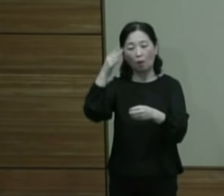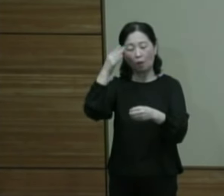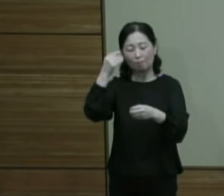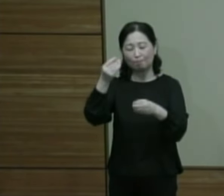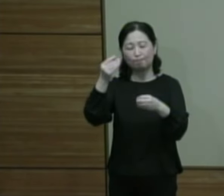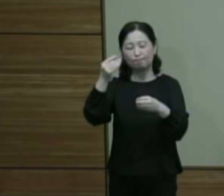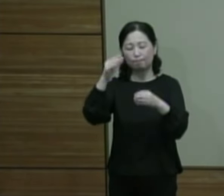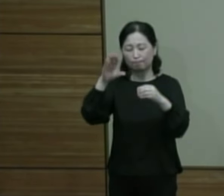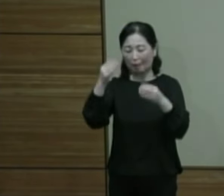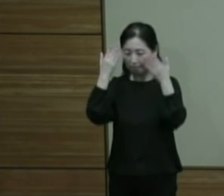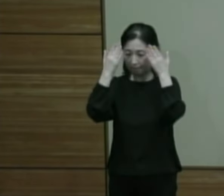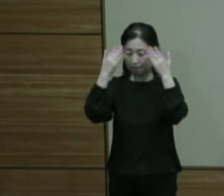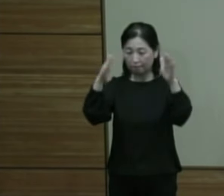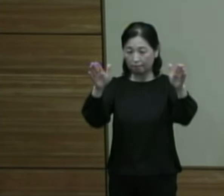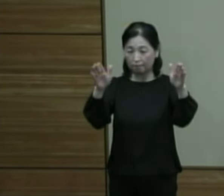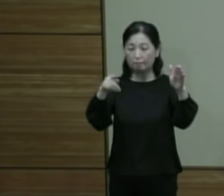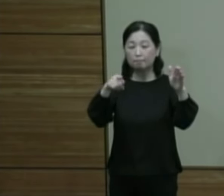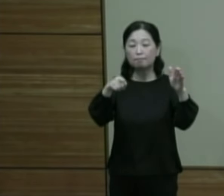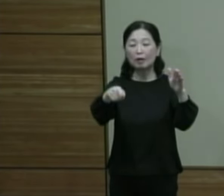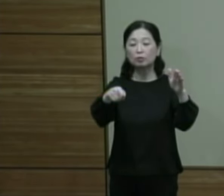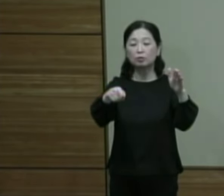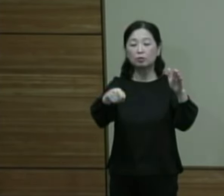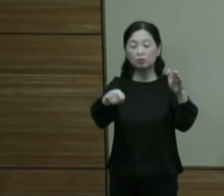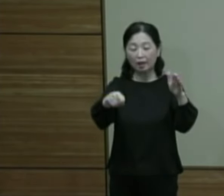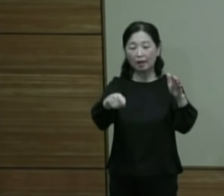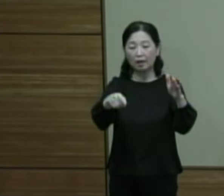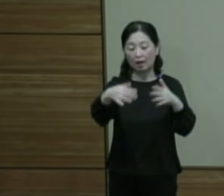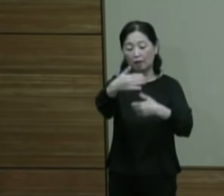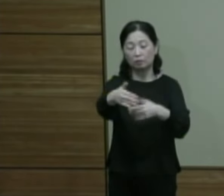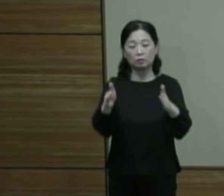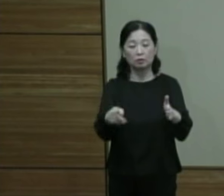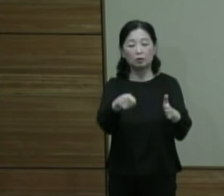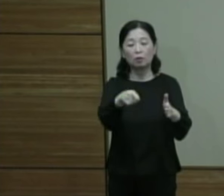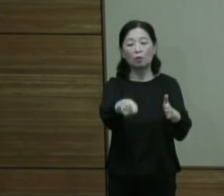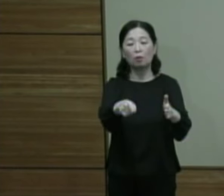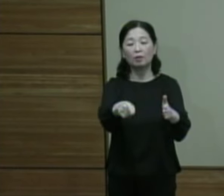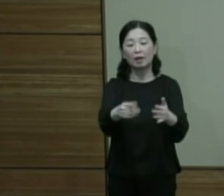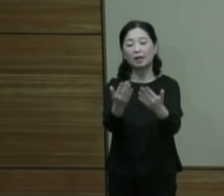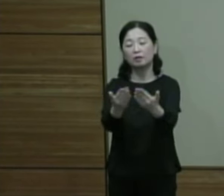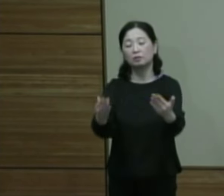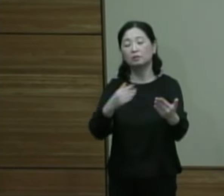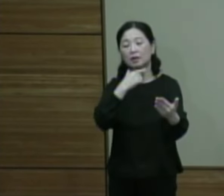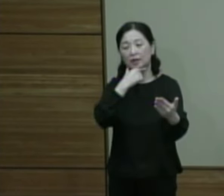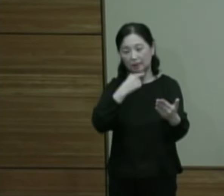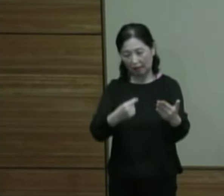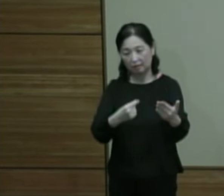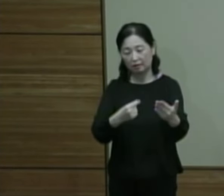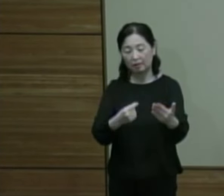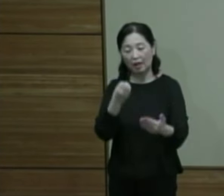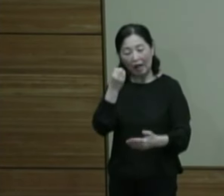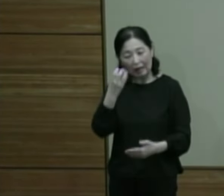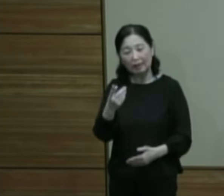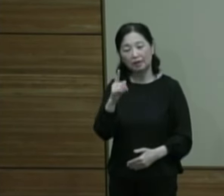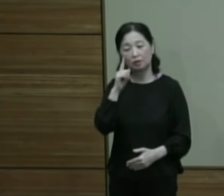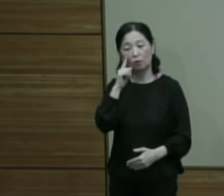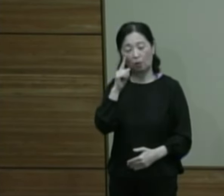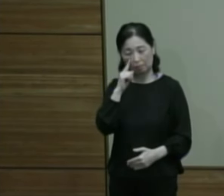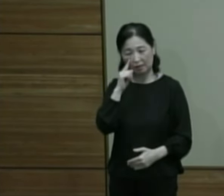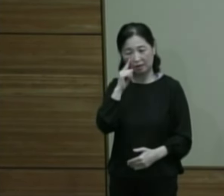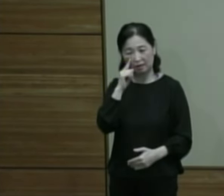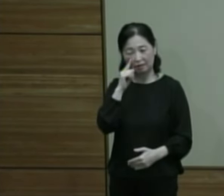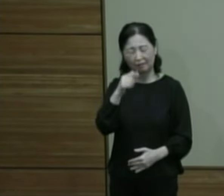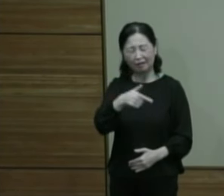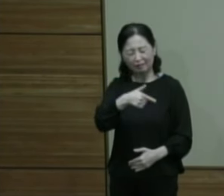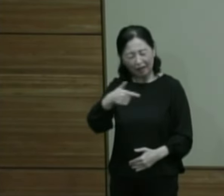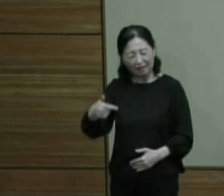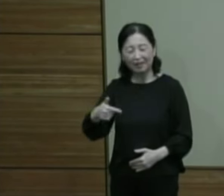オンというのがあります。ここに出展をしたらどうかということで、新しい試みをしていただくことになりました。大変若